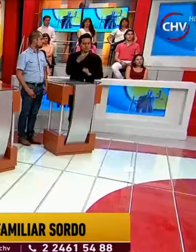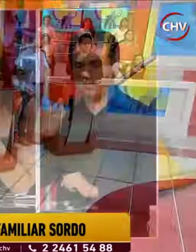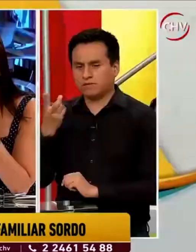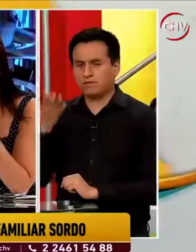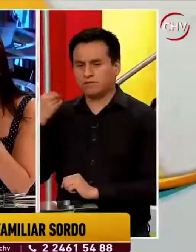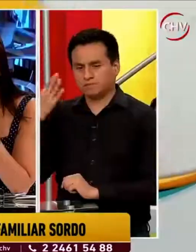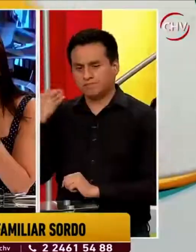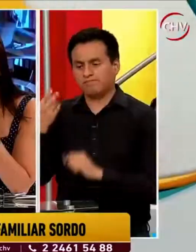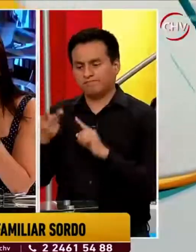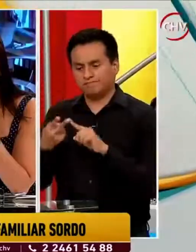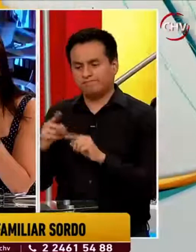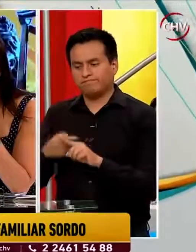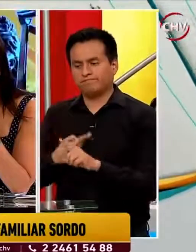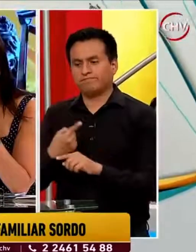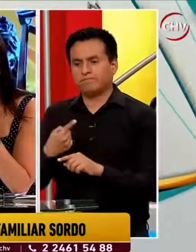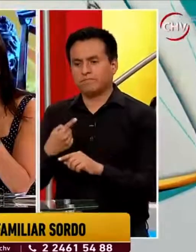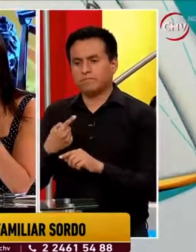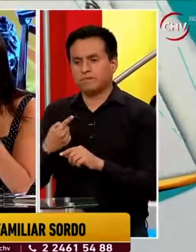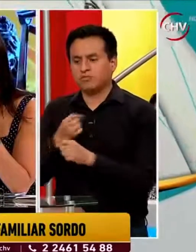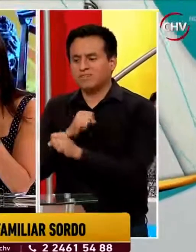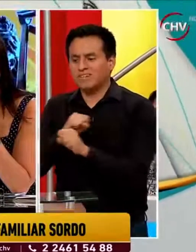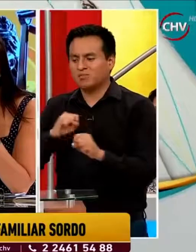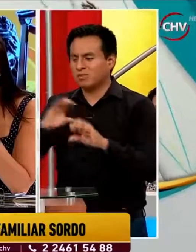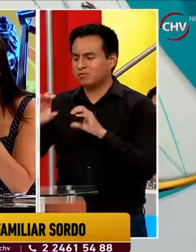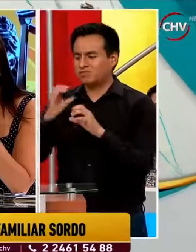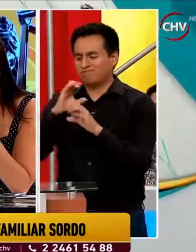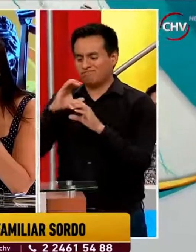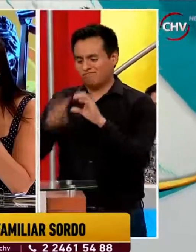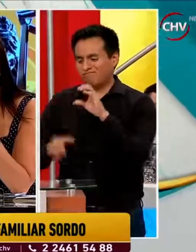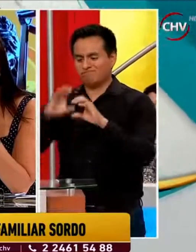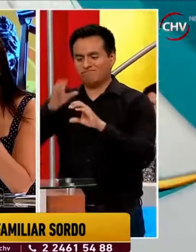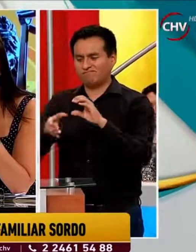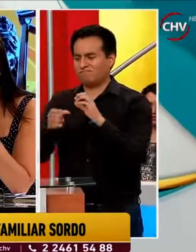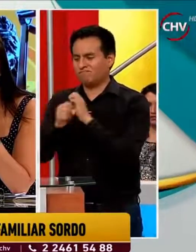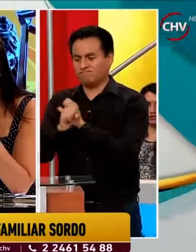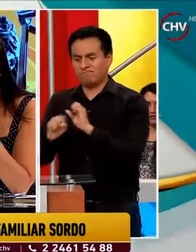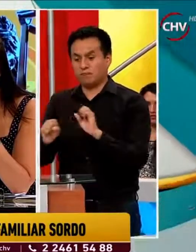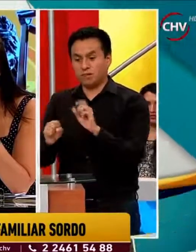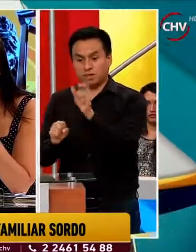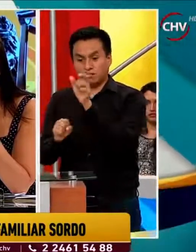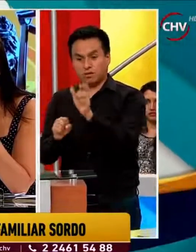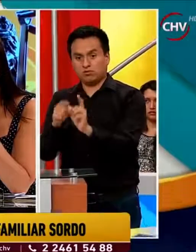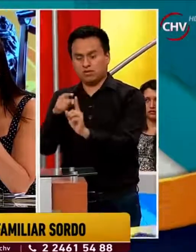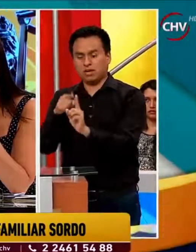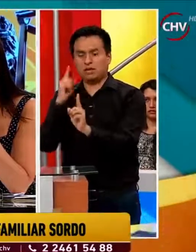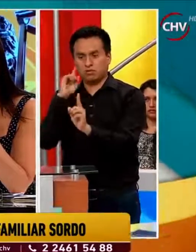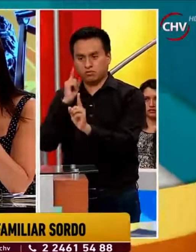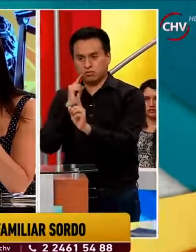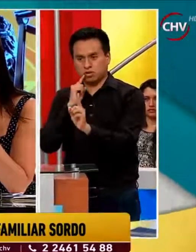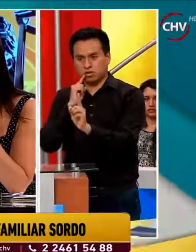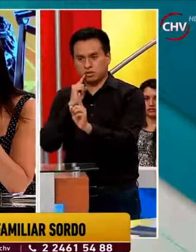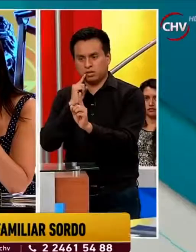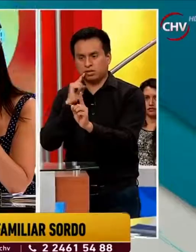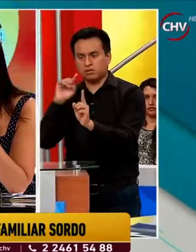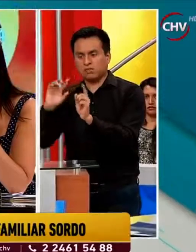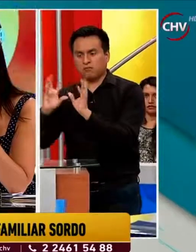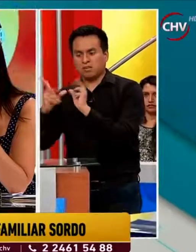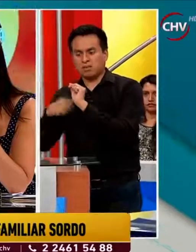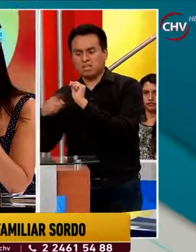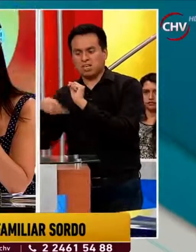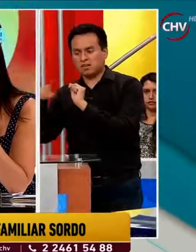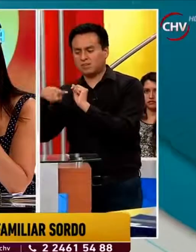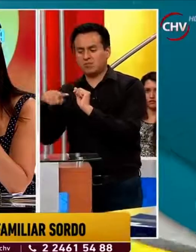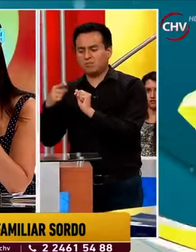La imposibilidad de comunicación que existe cuando una persona es sorda y su familia no maneja la lengua de